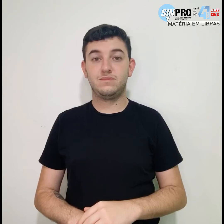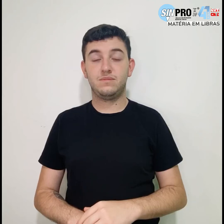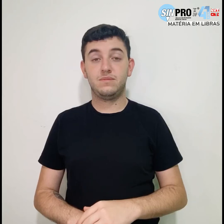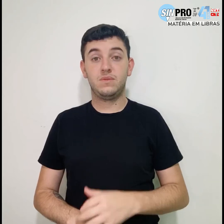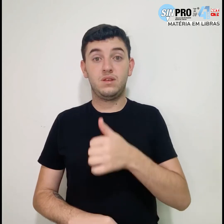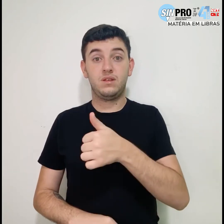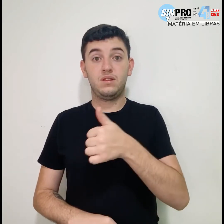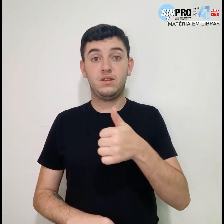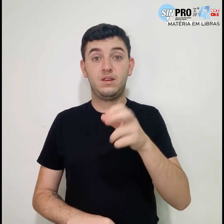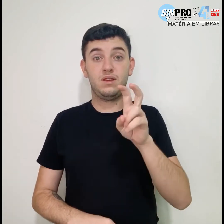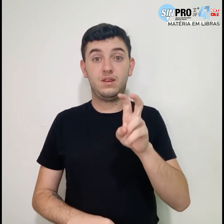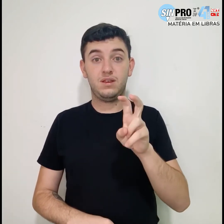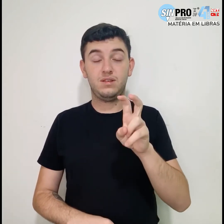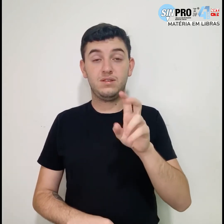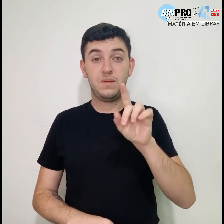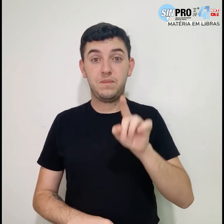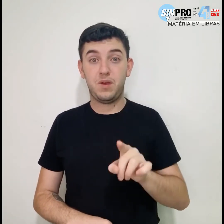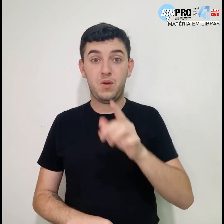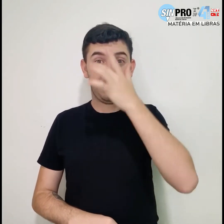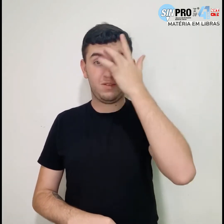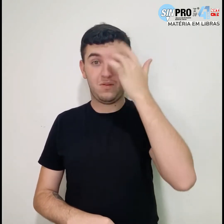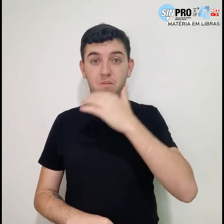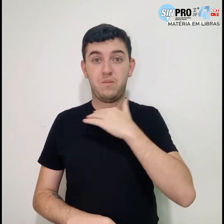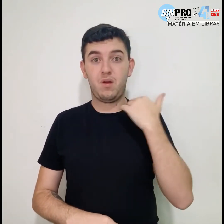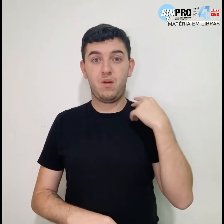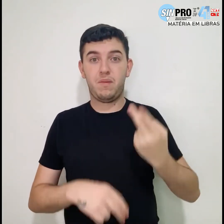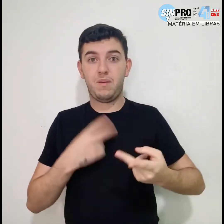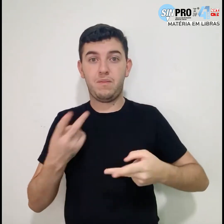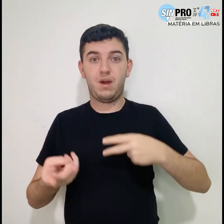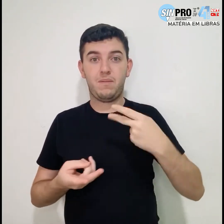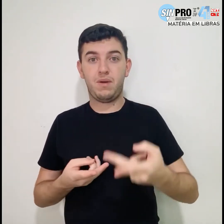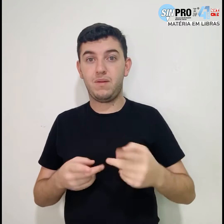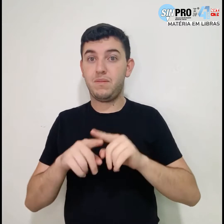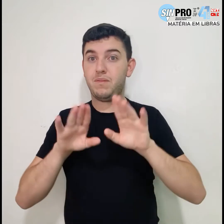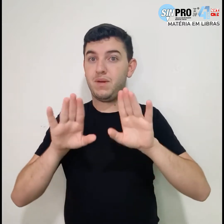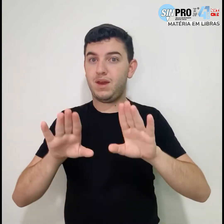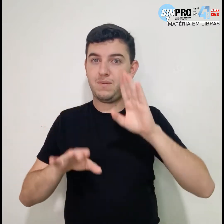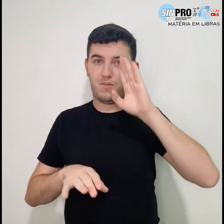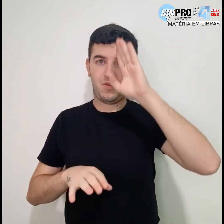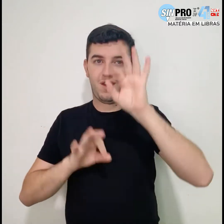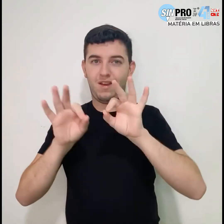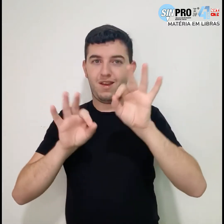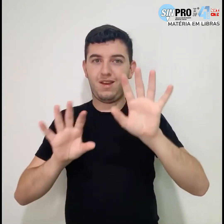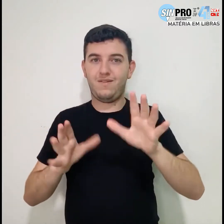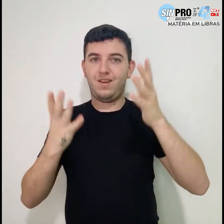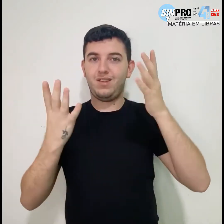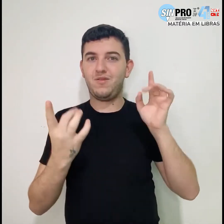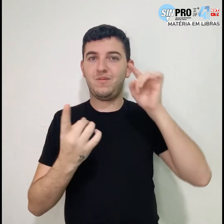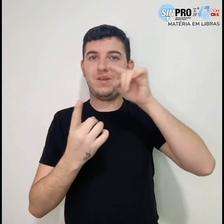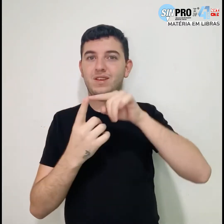115 mil mortos. Bolsonaro realiza evento para comemorar eficiência no combate à Covid-19.